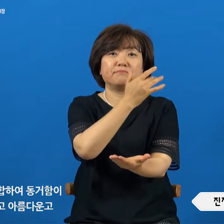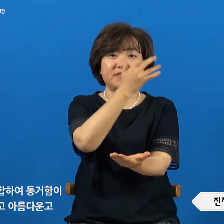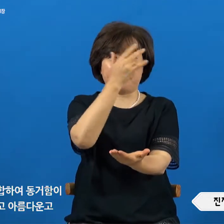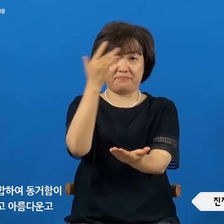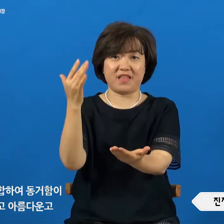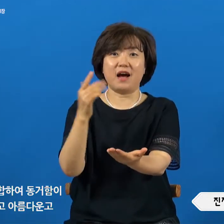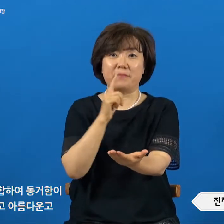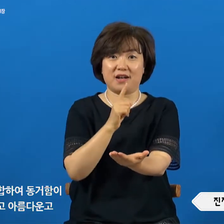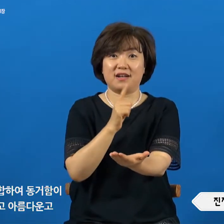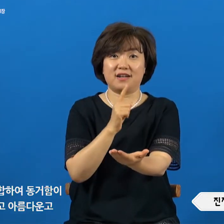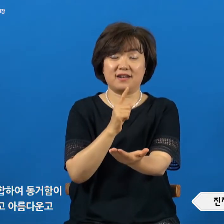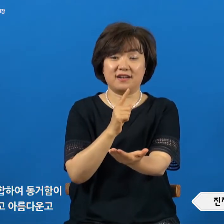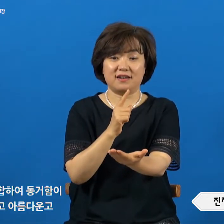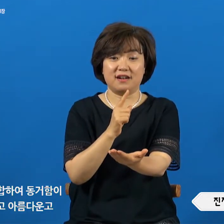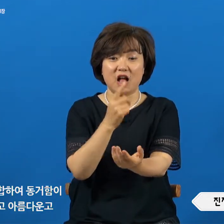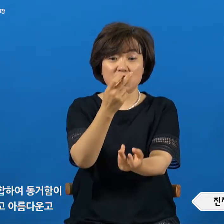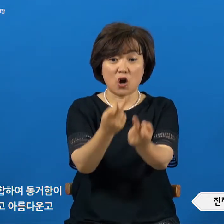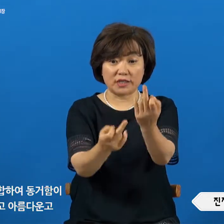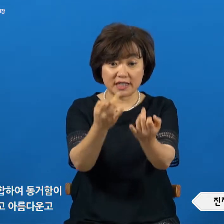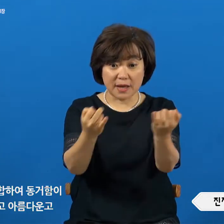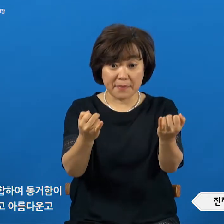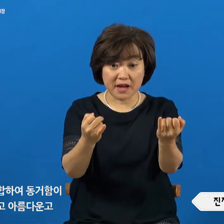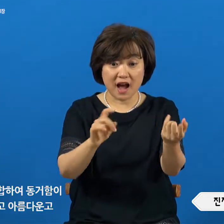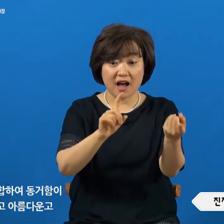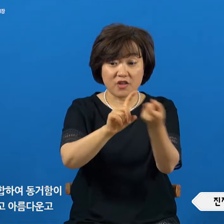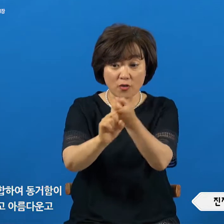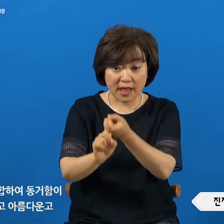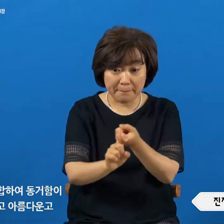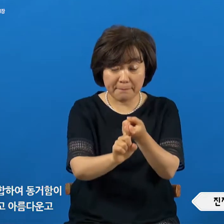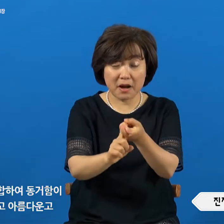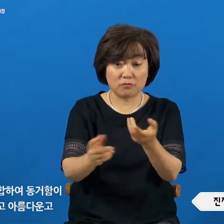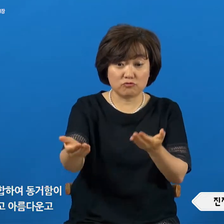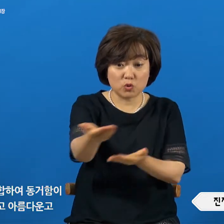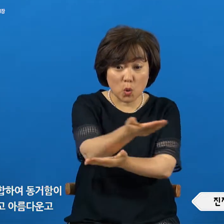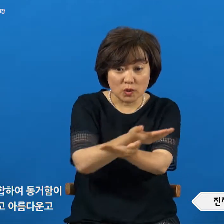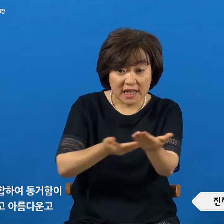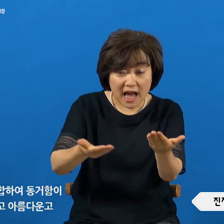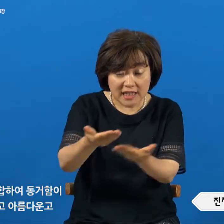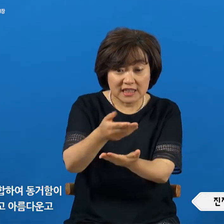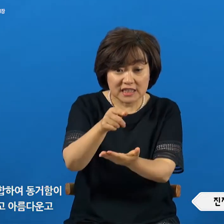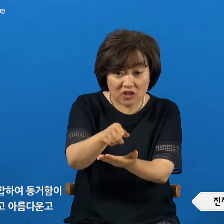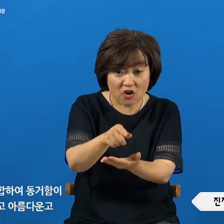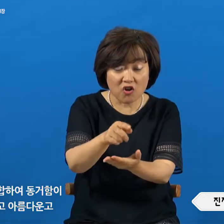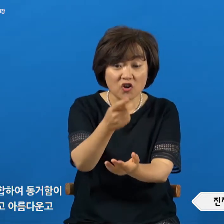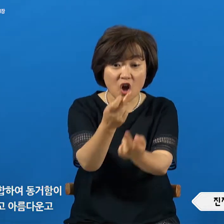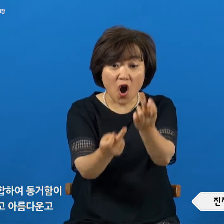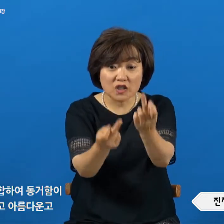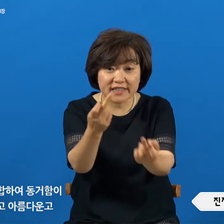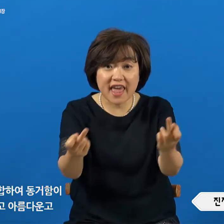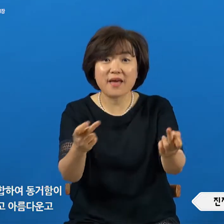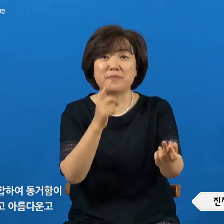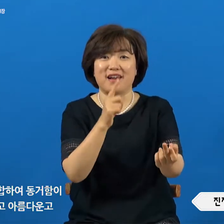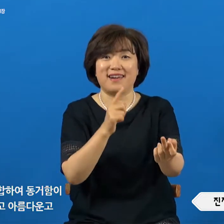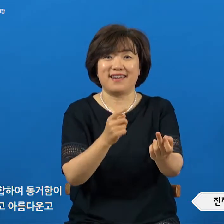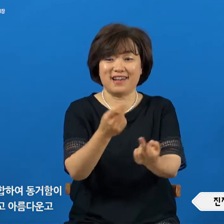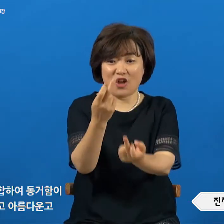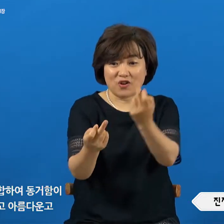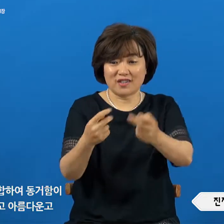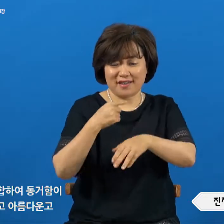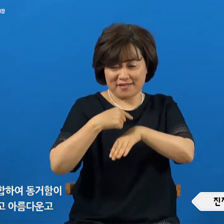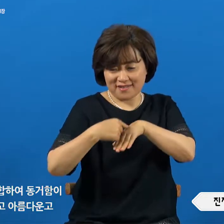그 연합하는 성도의 모습을 이야기하면서 형제라고 이야기합니다.